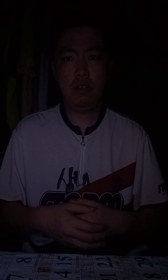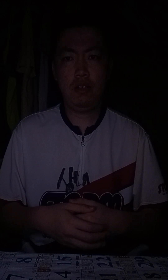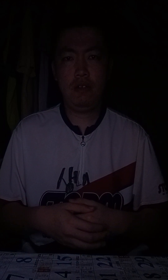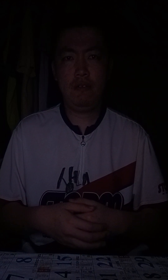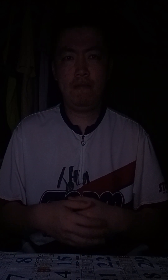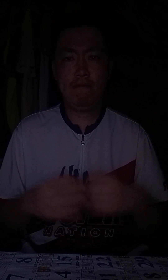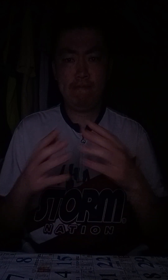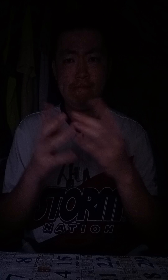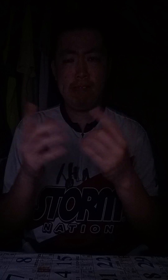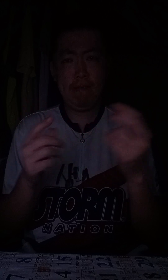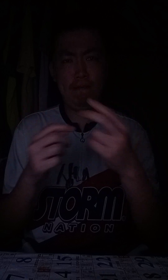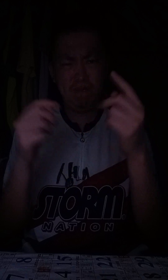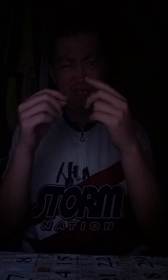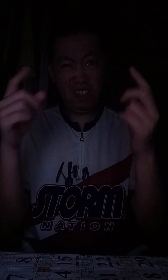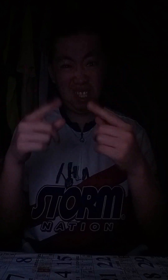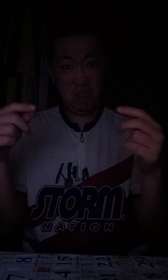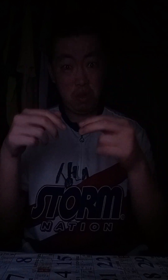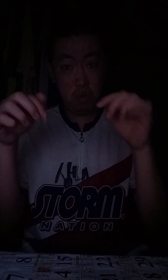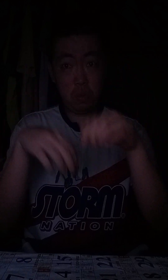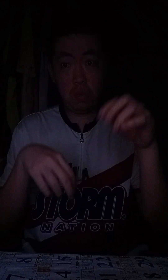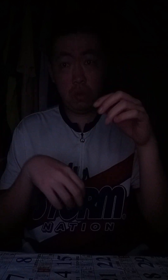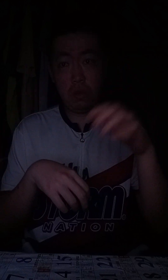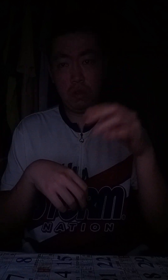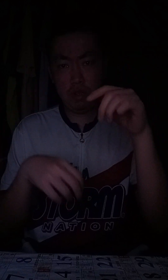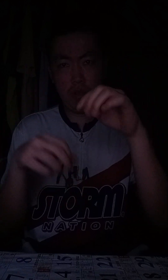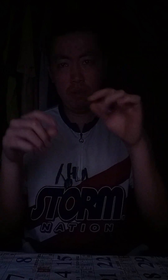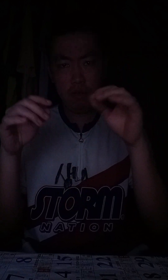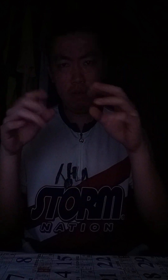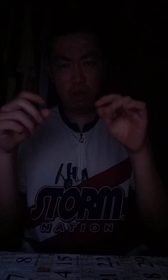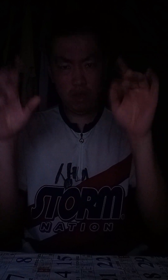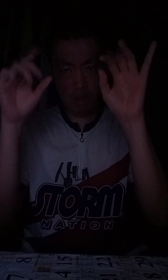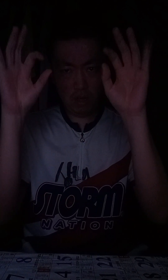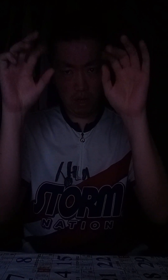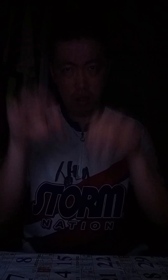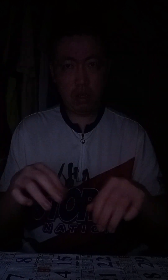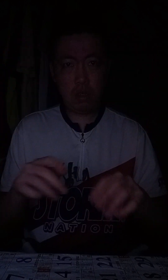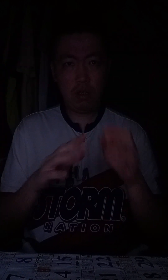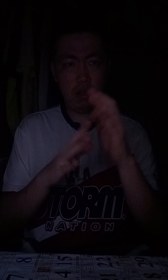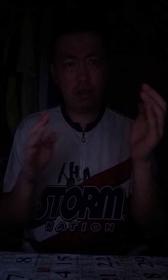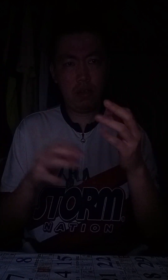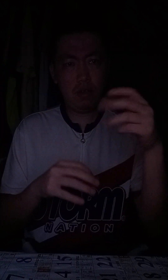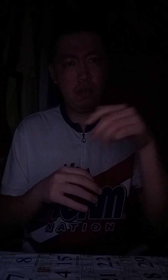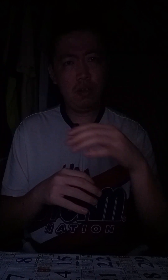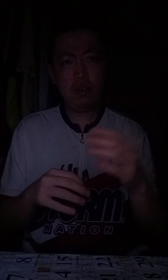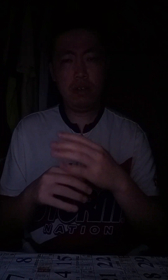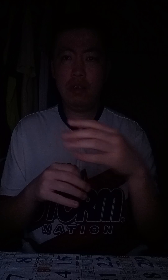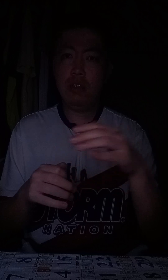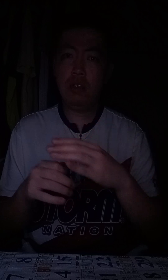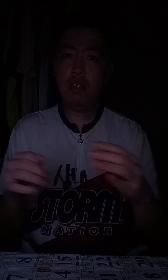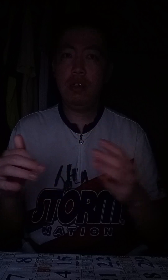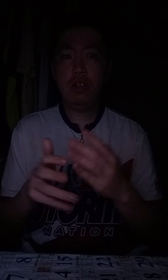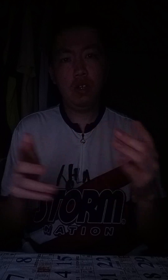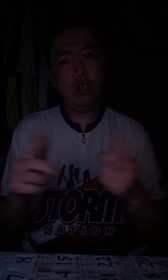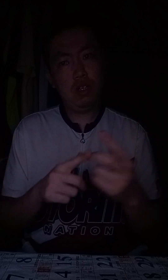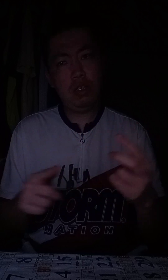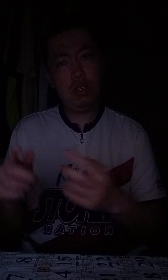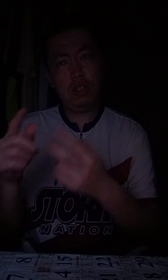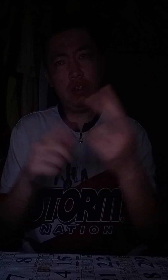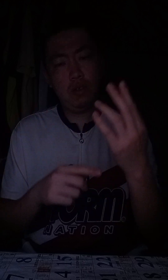5층 건물에서 유리 파편이 쏟아집니다. 어젯밤 10시 25분쯤 서울 강서구 화곡동 5층짜리 건물